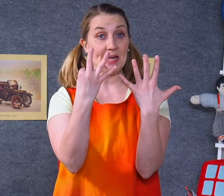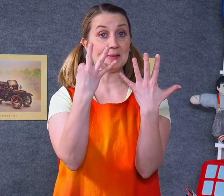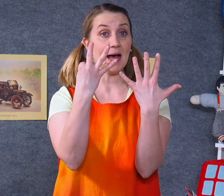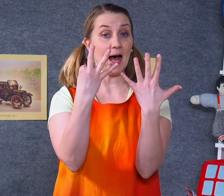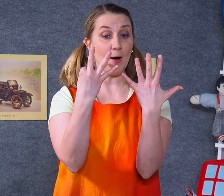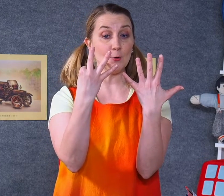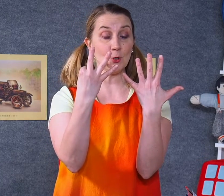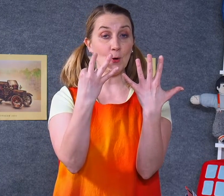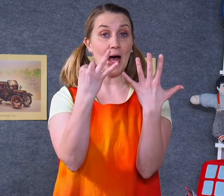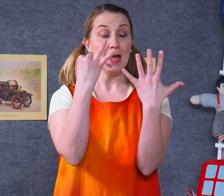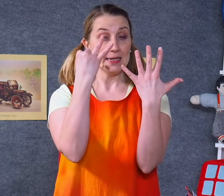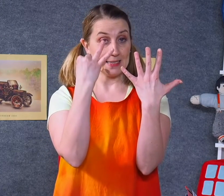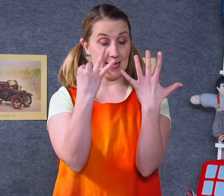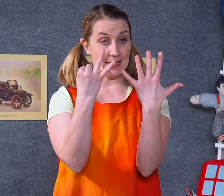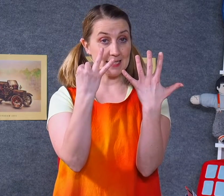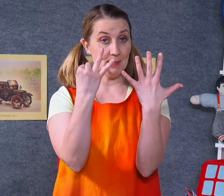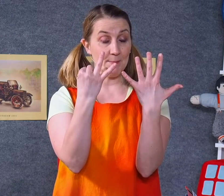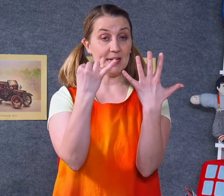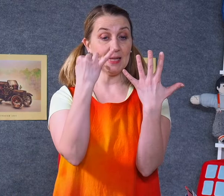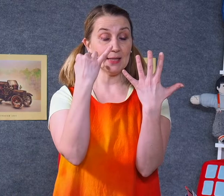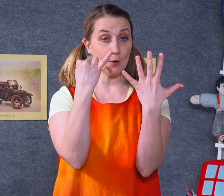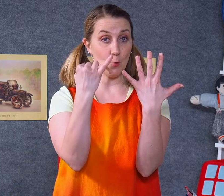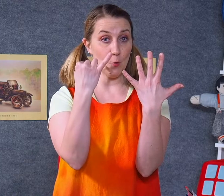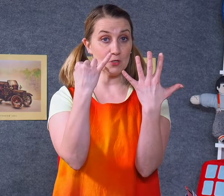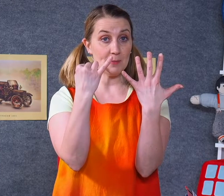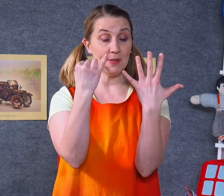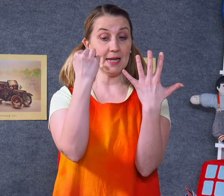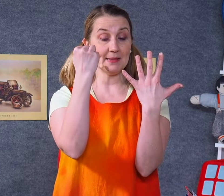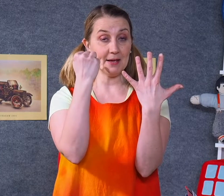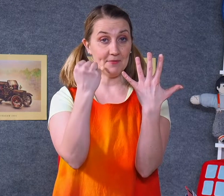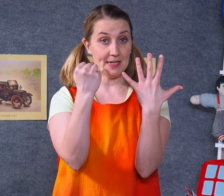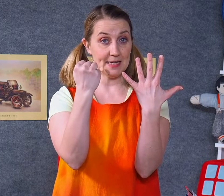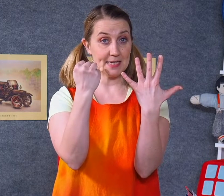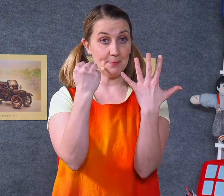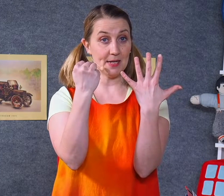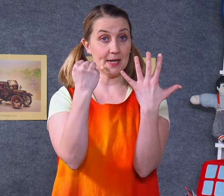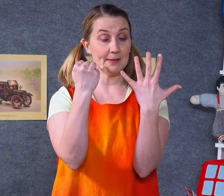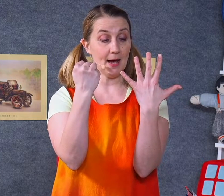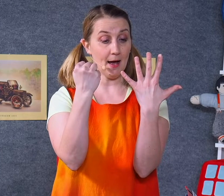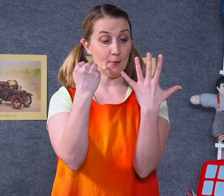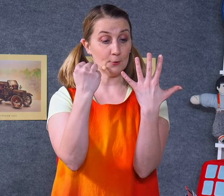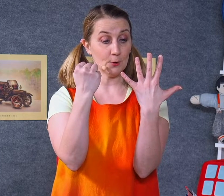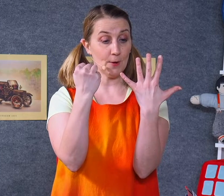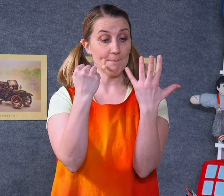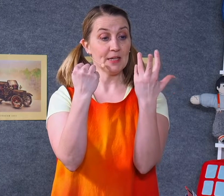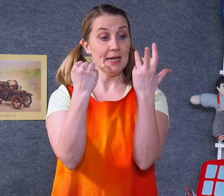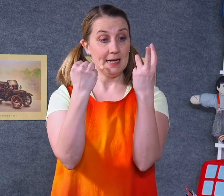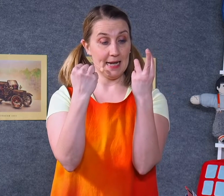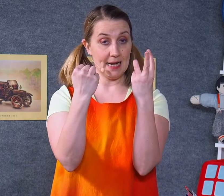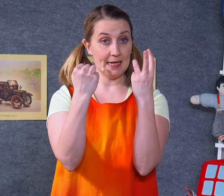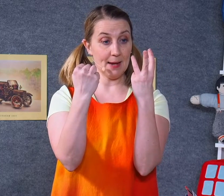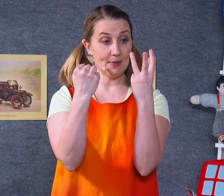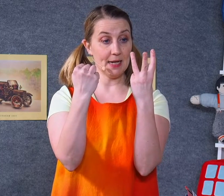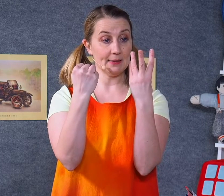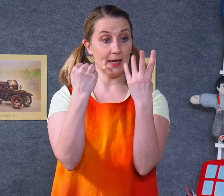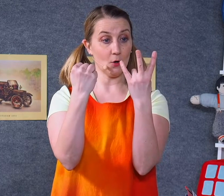pientä autoa, 7 pientä, 6 pientä, 5 pientä autoa, 4 pientä,